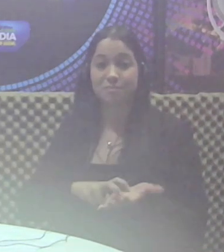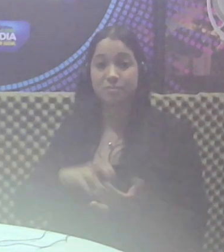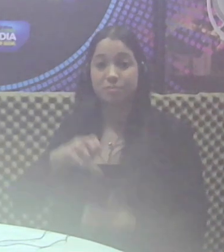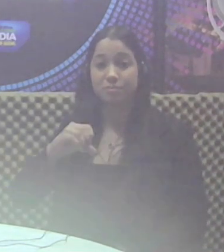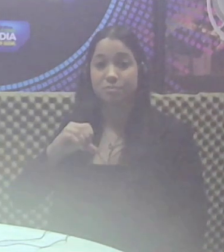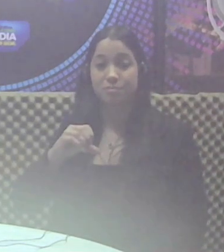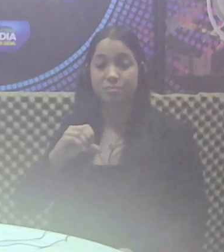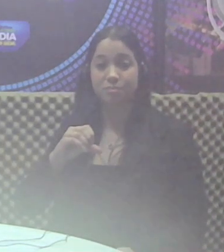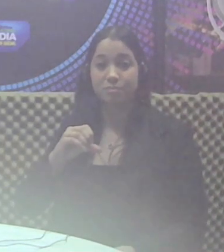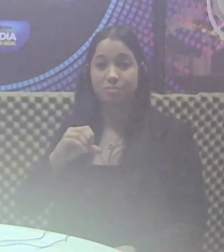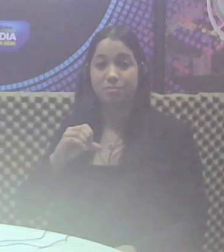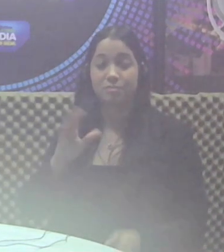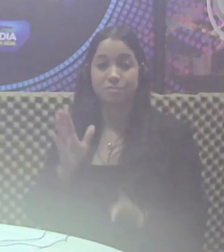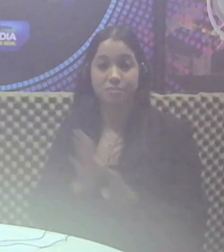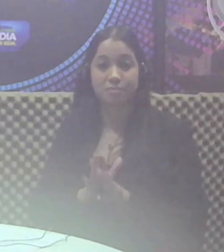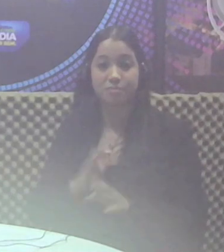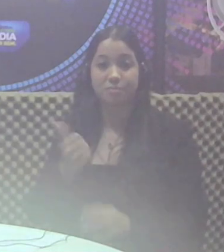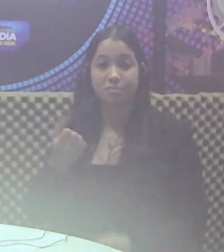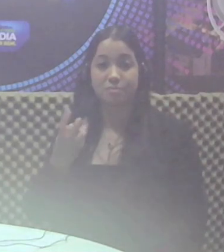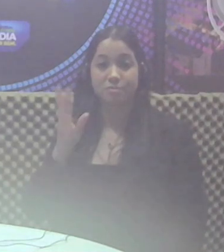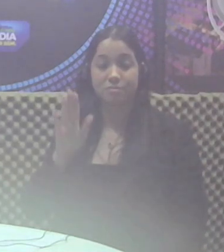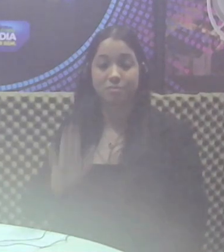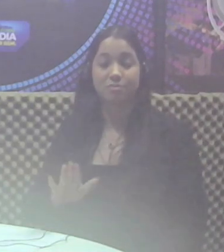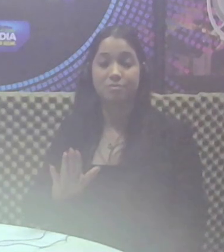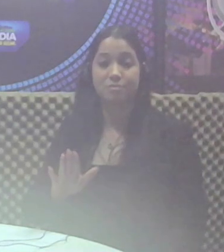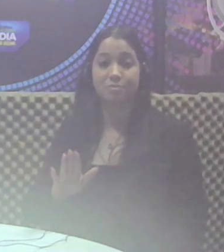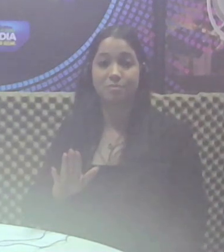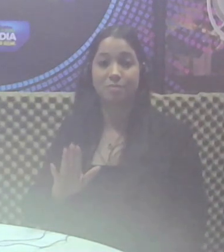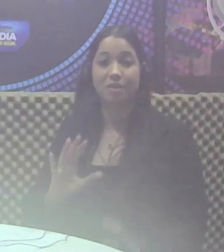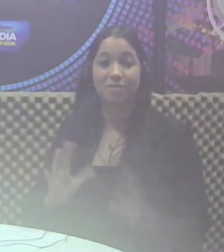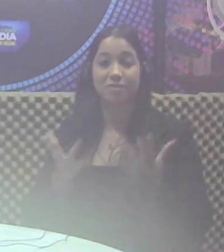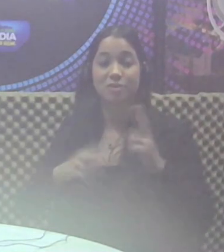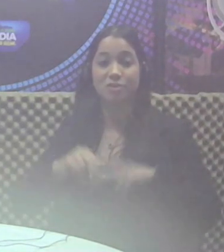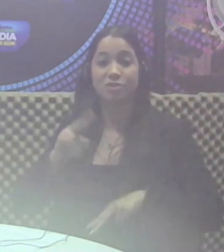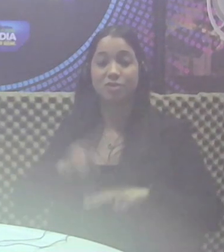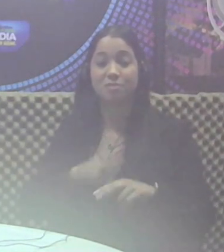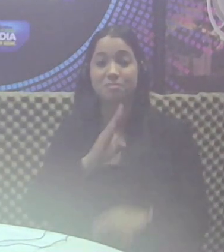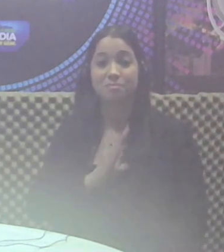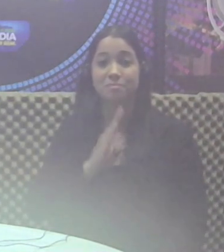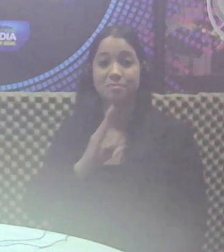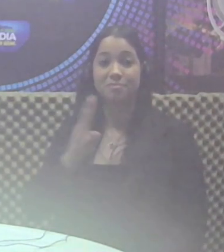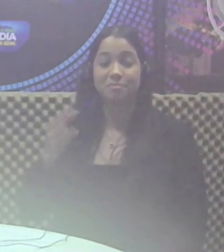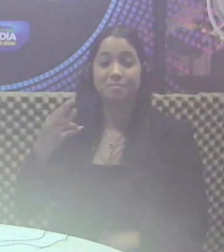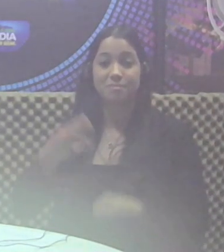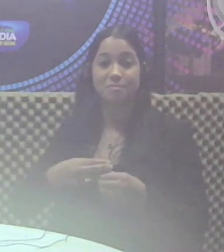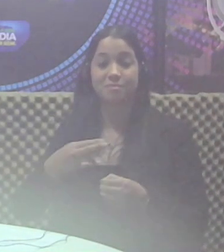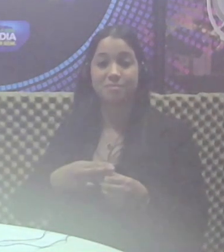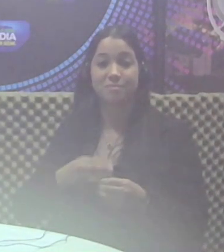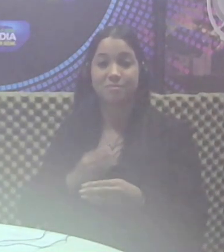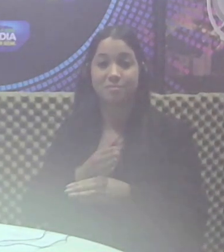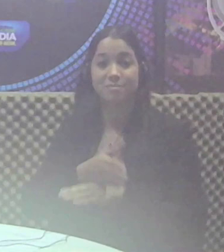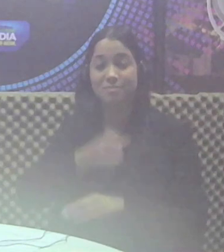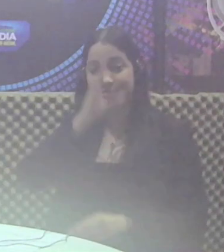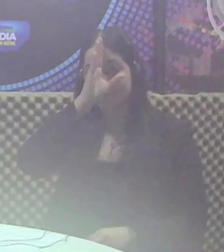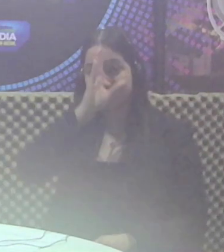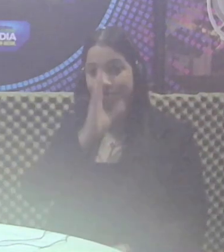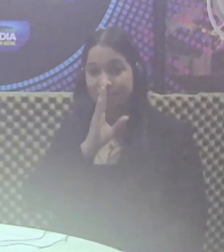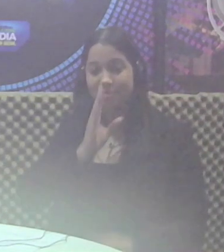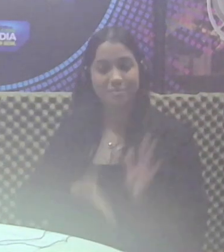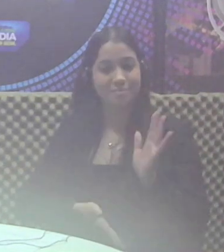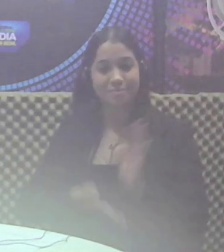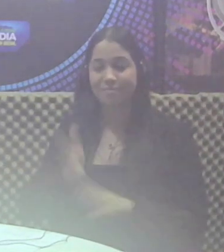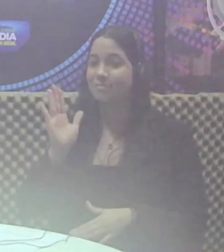9 da manhã a 1 da tarde, ainda tem a Festa Junina da Biblioteca Municipal. A entrada é gratuita, não